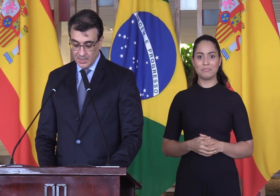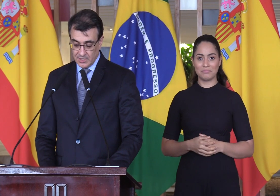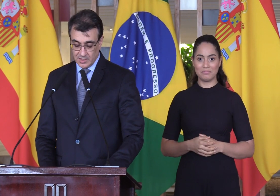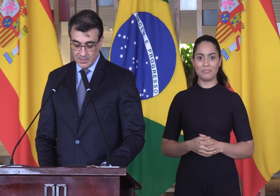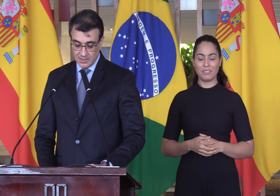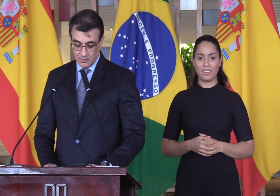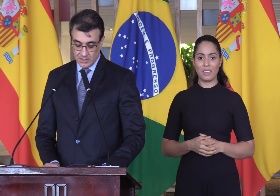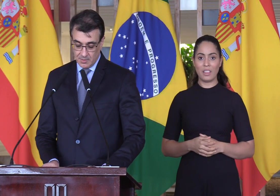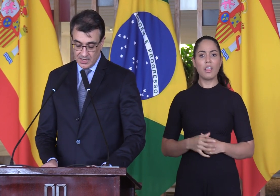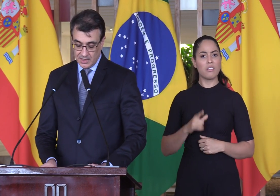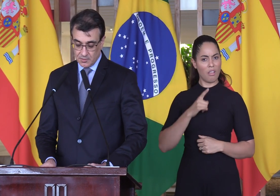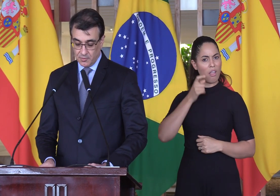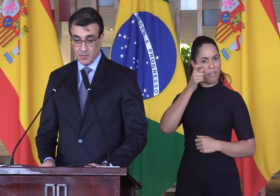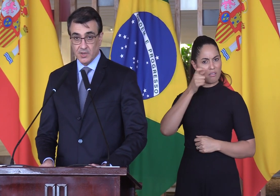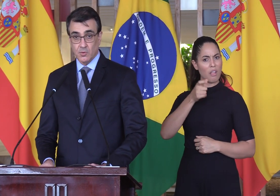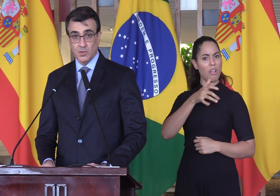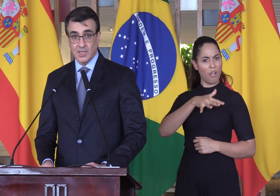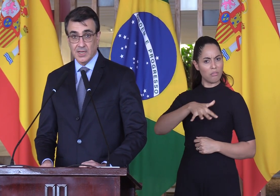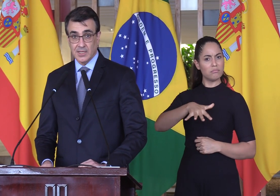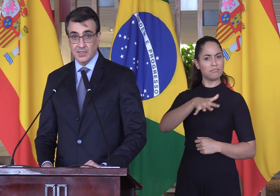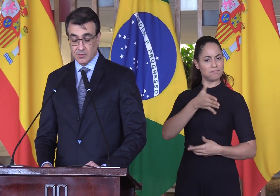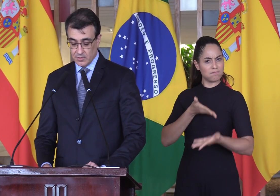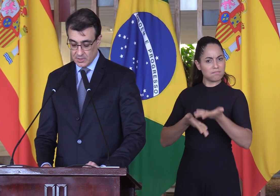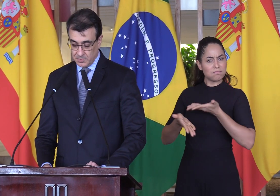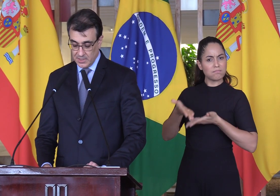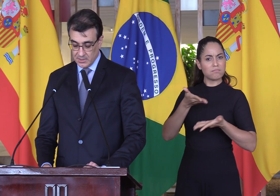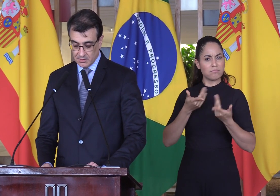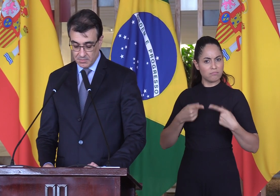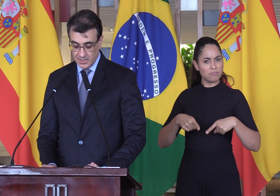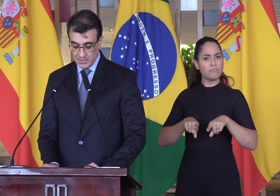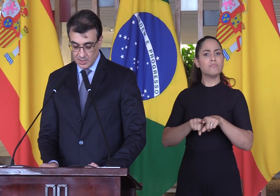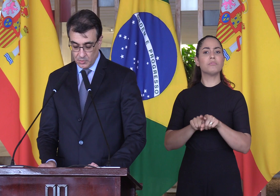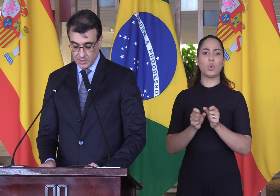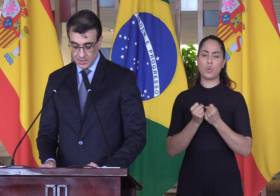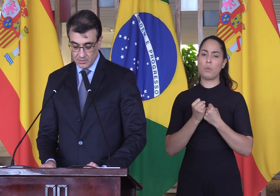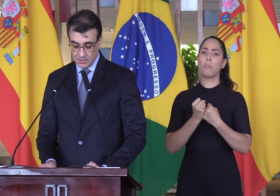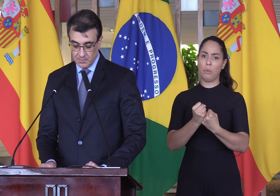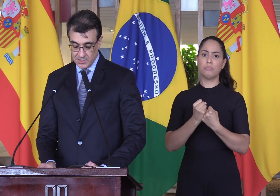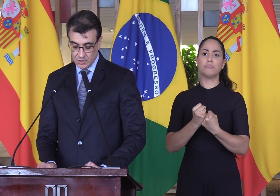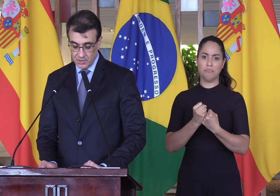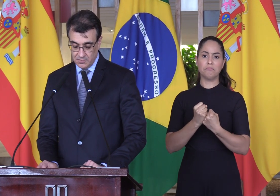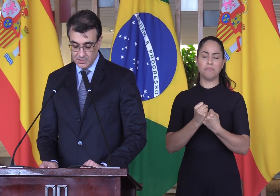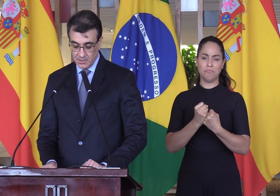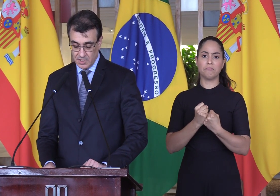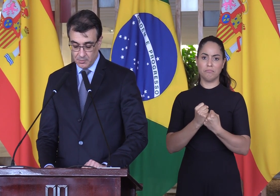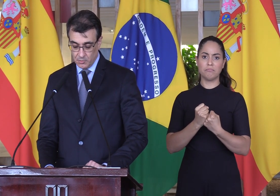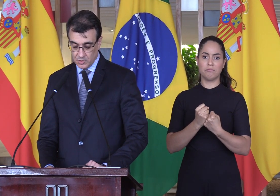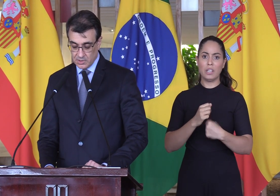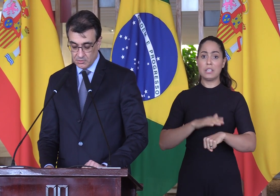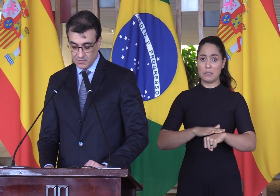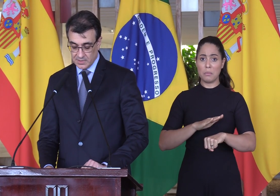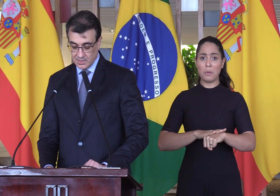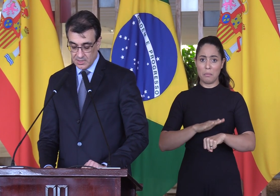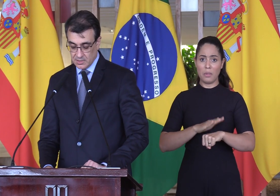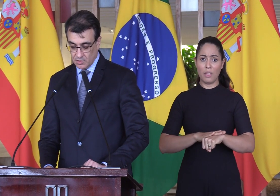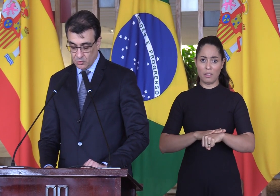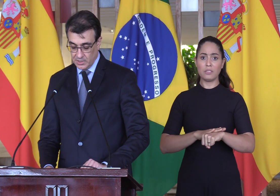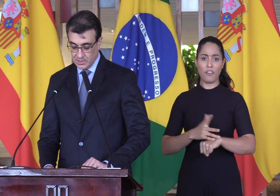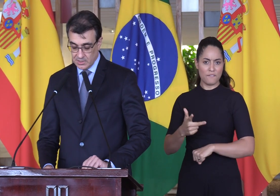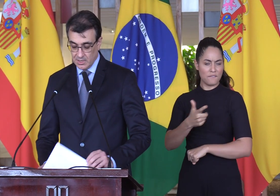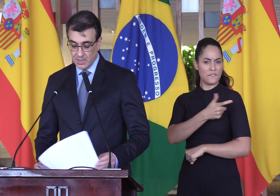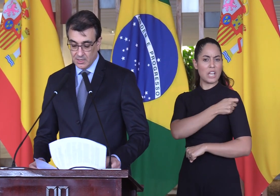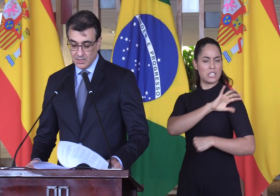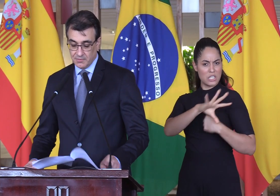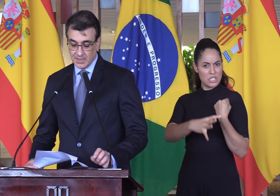Reiterei a intenção de trabalhar de forma coordenada com a Espanha para a distribuição tempestiva e a promoção de vacinas